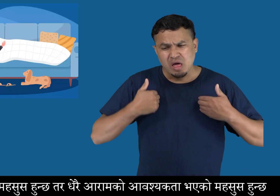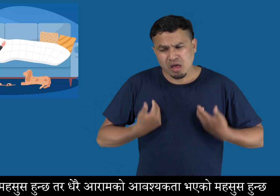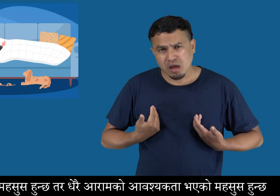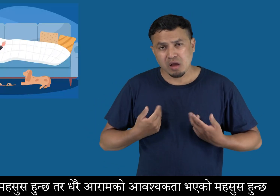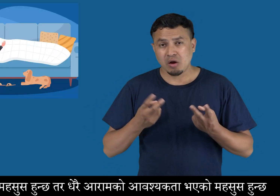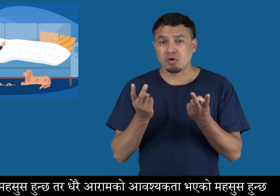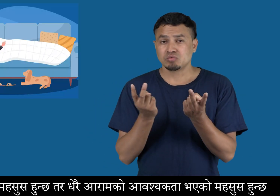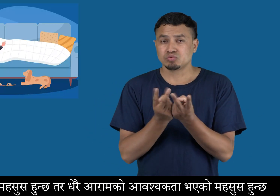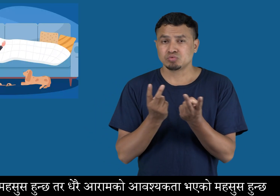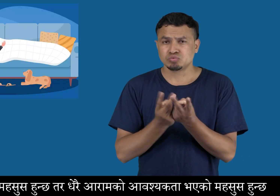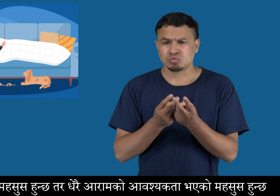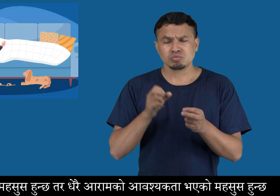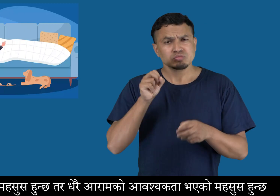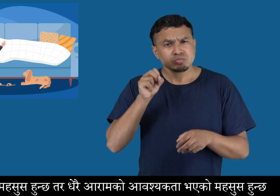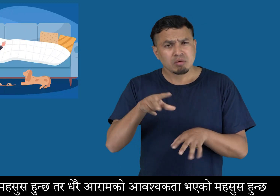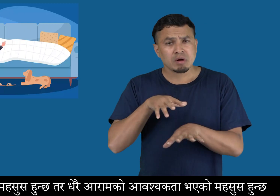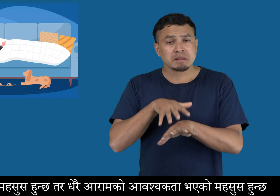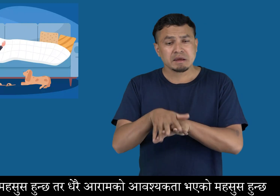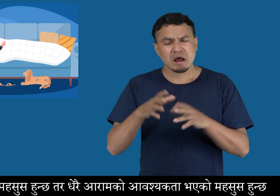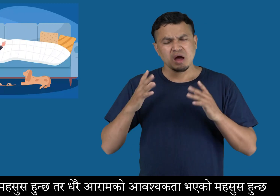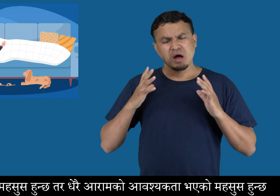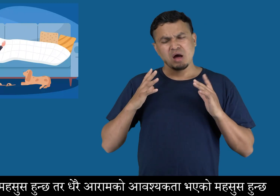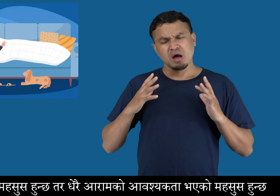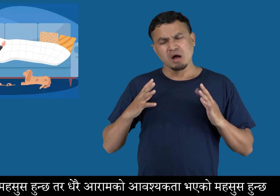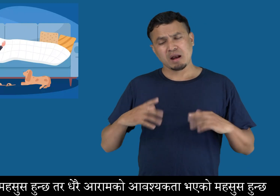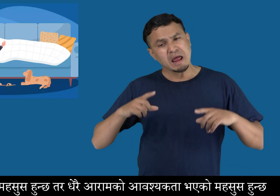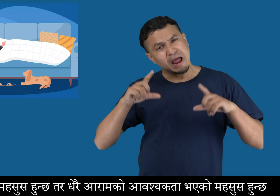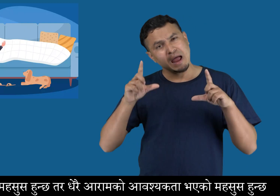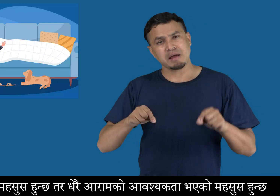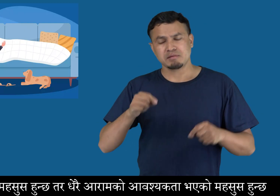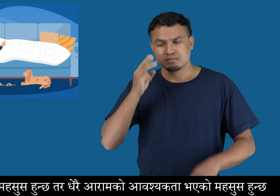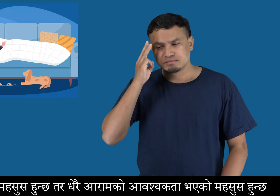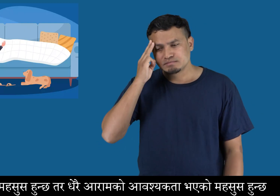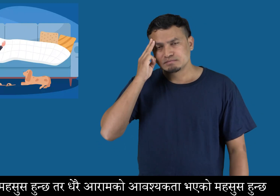थकान जस्तो महसुस हुन्छ, तर धेरै आरामको आवश्यकता भएको महसुस हुन्छ।